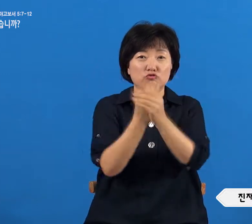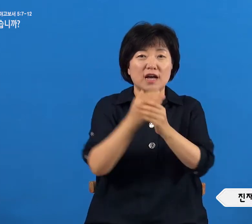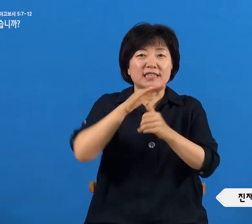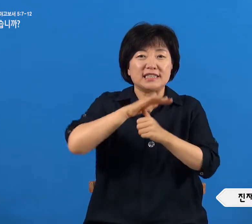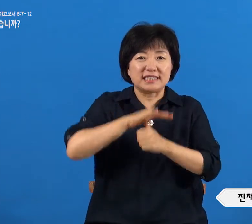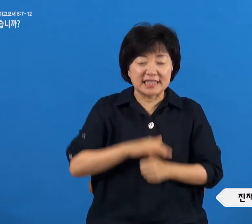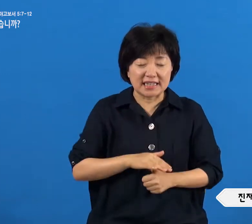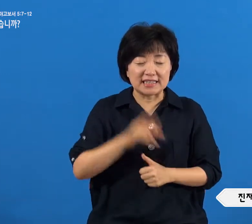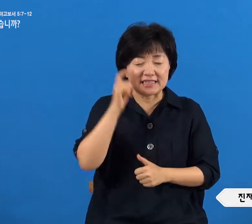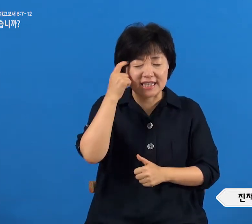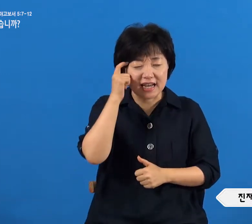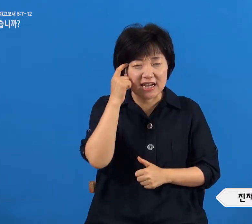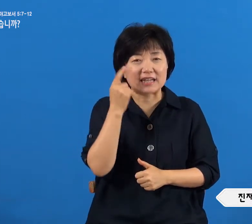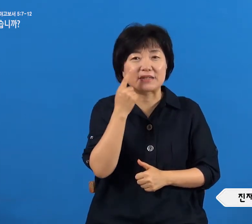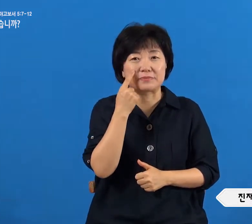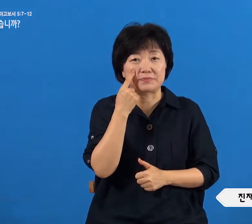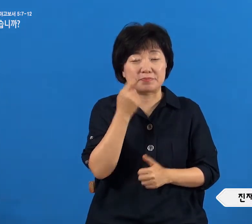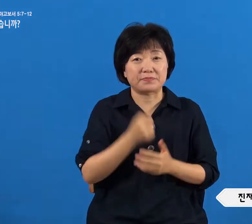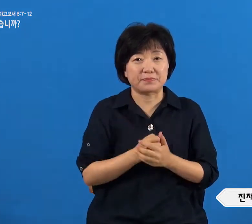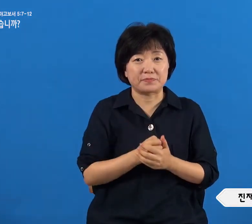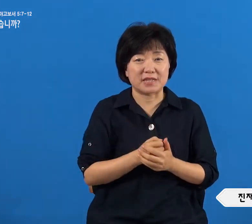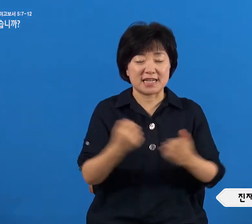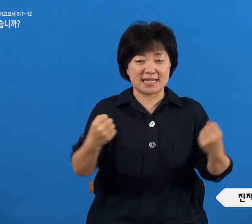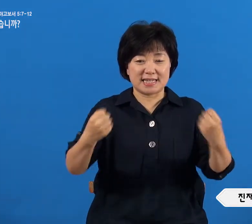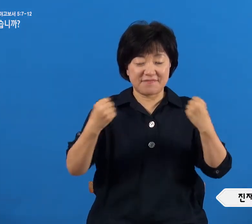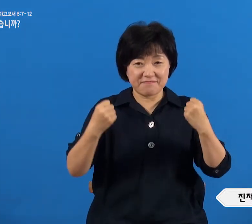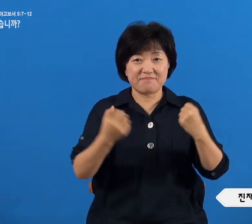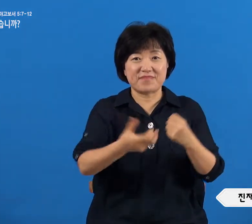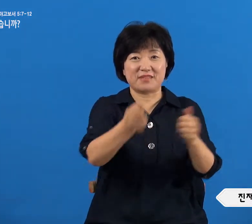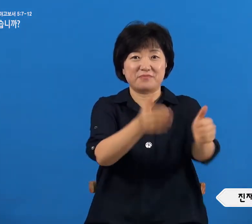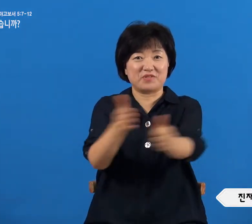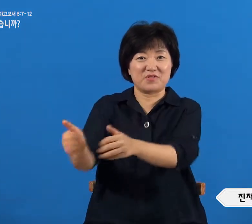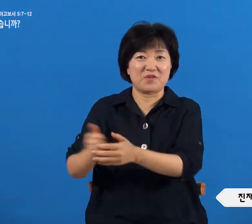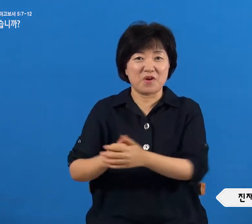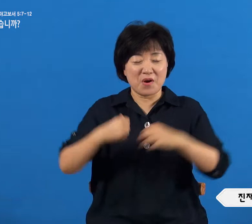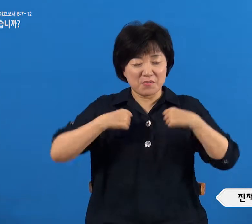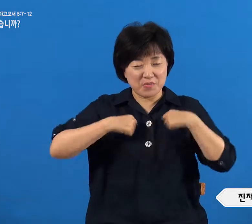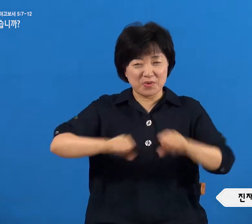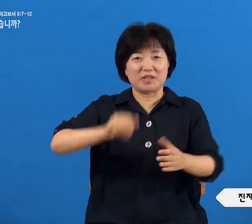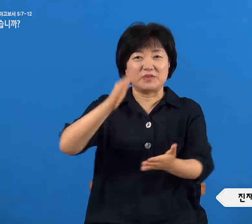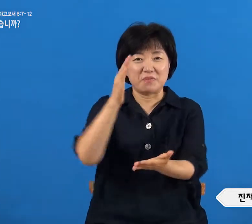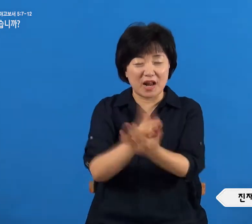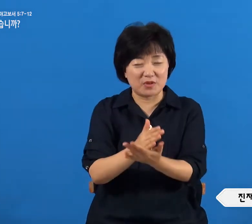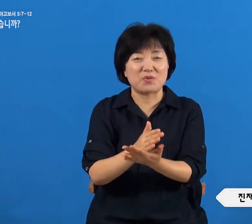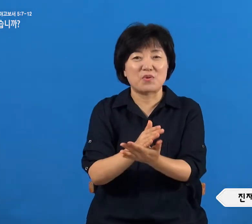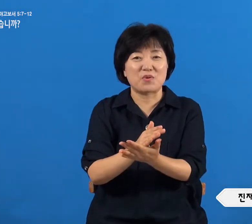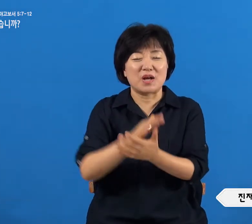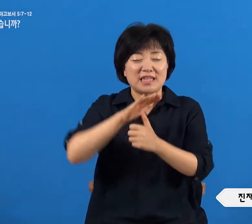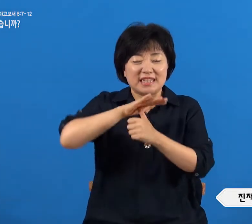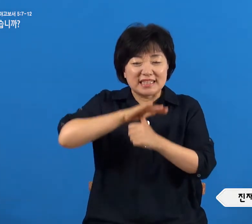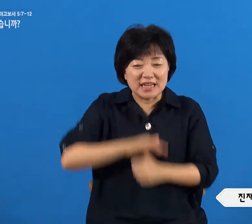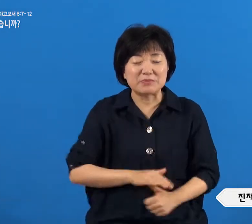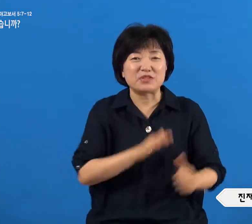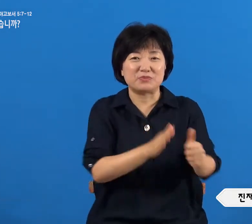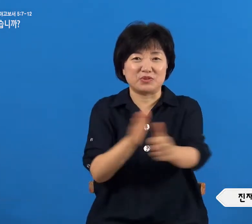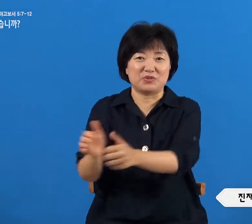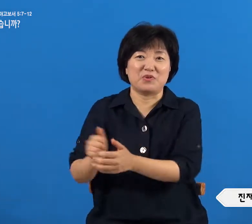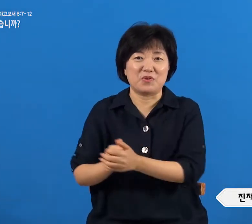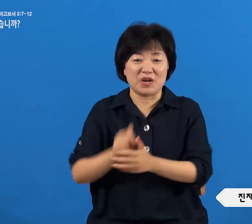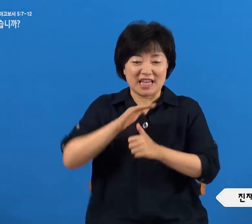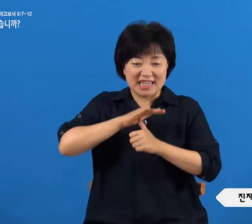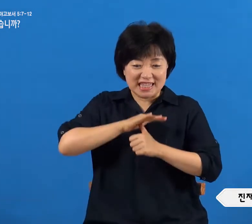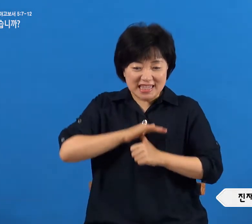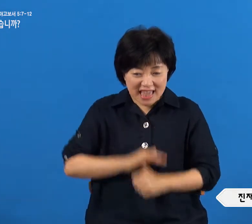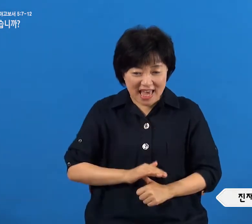인내를 생각해 봅니다. 힘을 내십시오. 포기하지 말고 참으십시오.